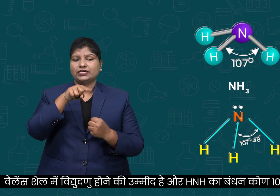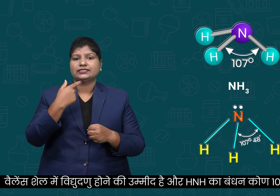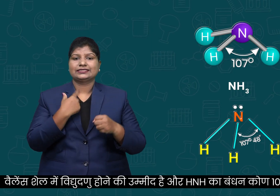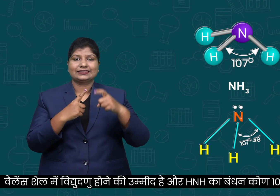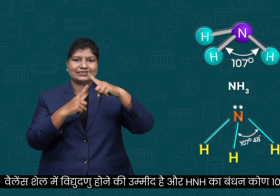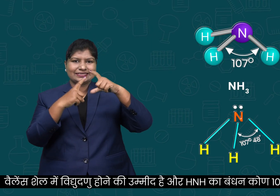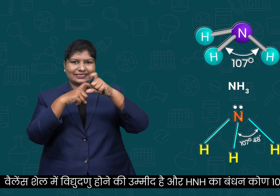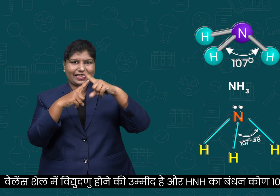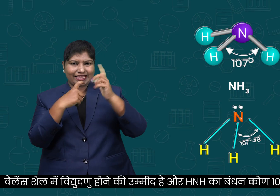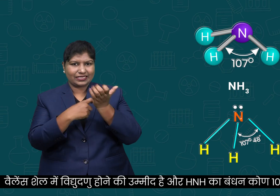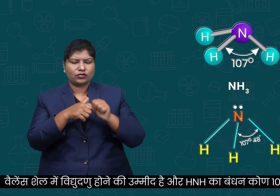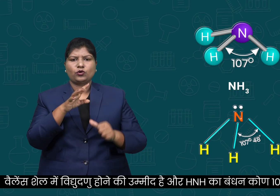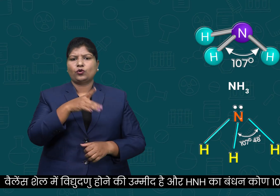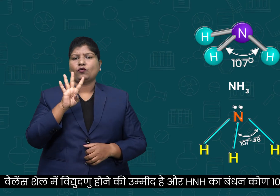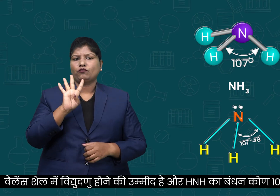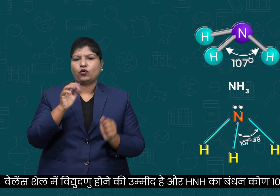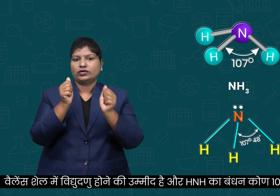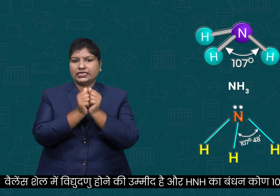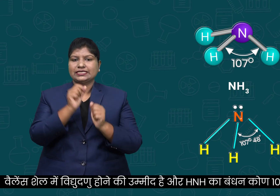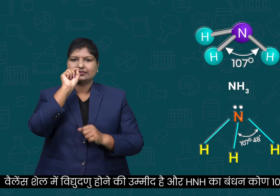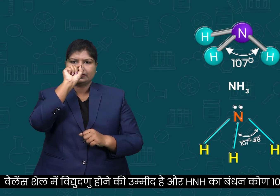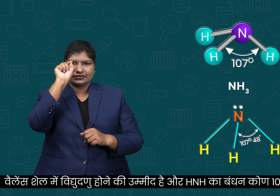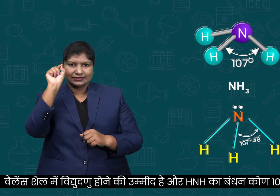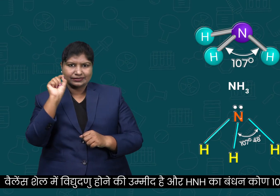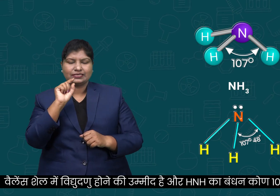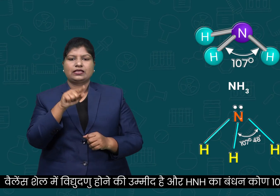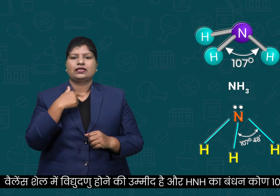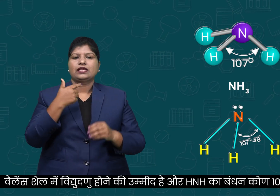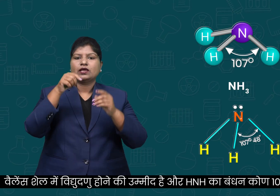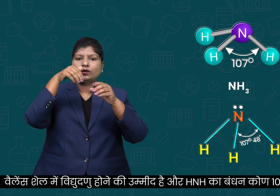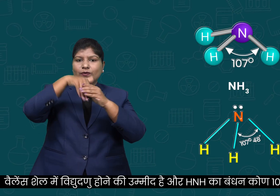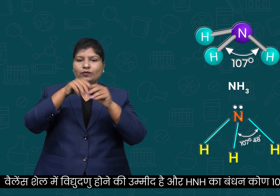विदुधनु होने की उम्मीद है और HNH का बंधन कोण